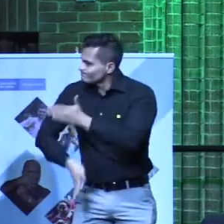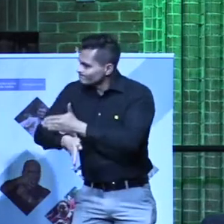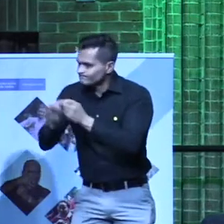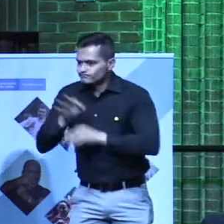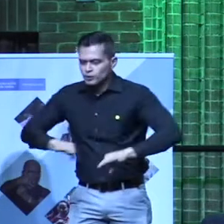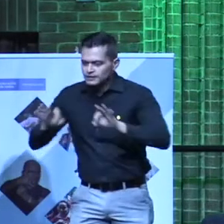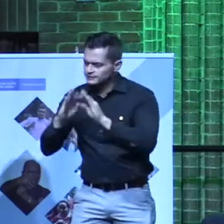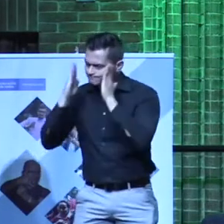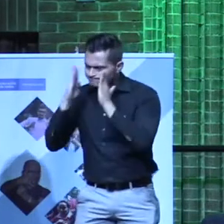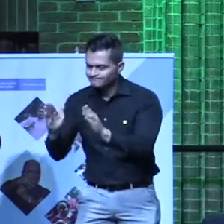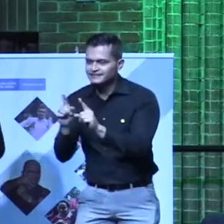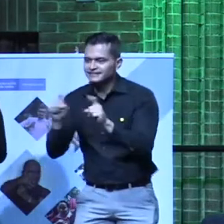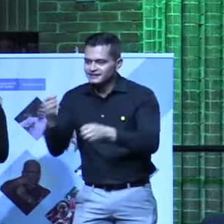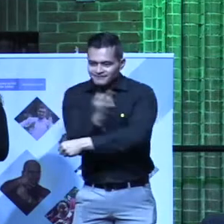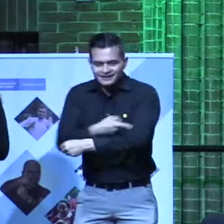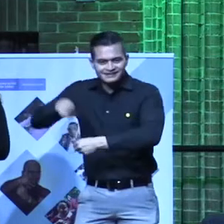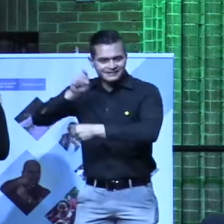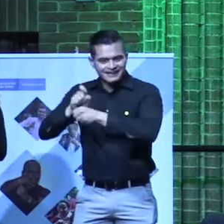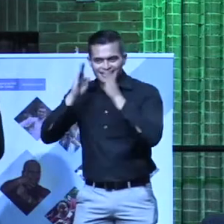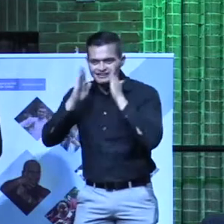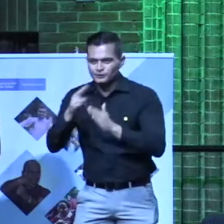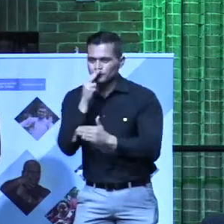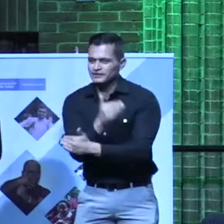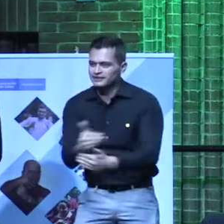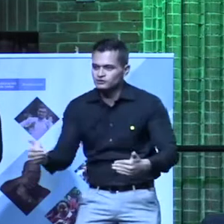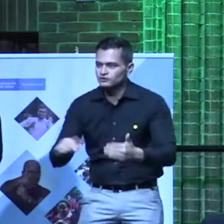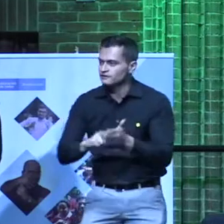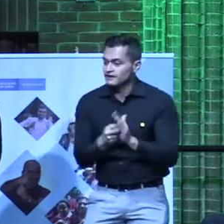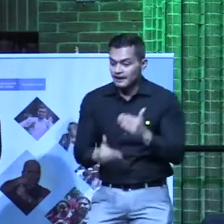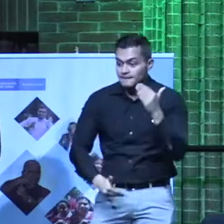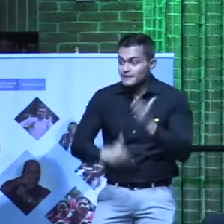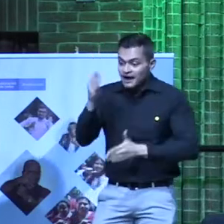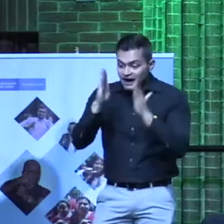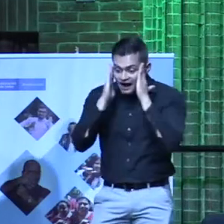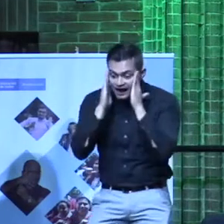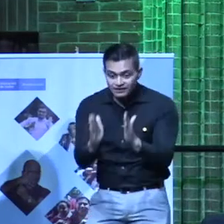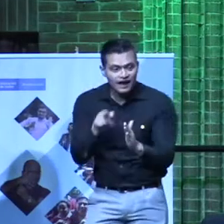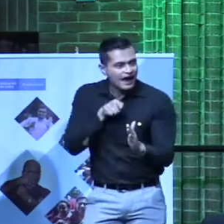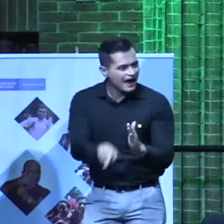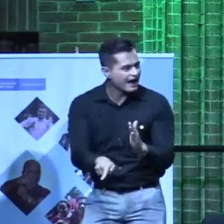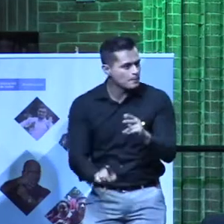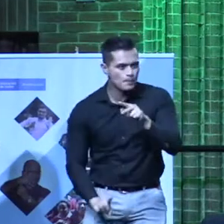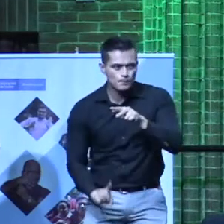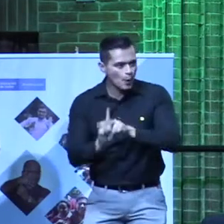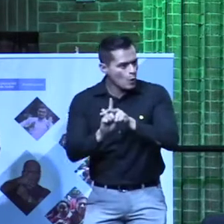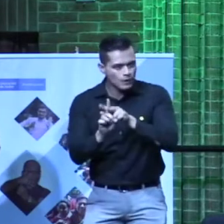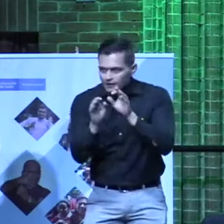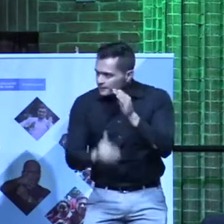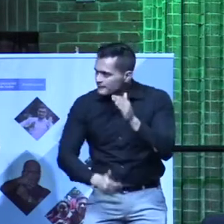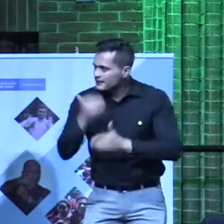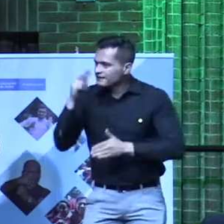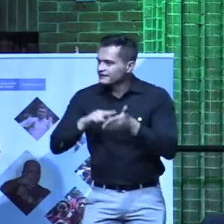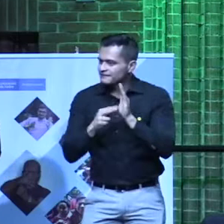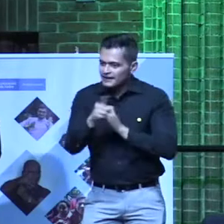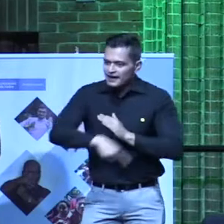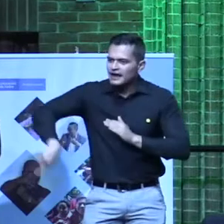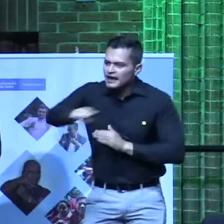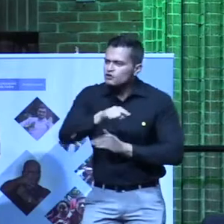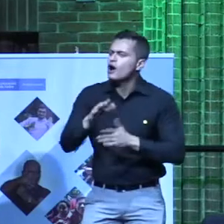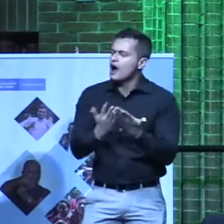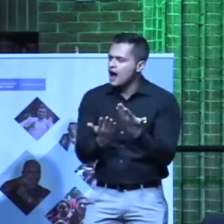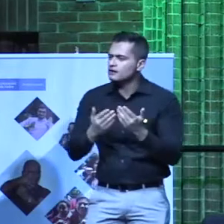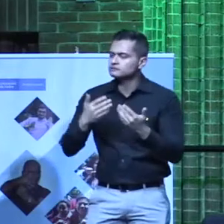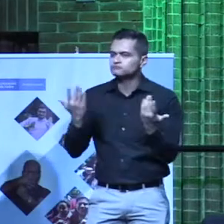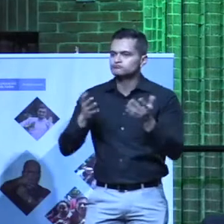de trayectorias completas. Debemos iniciar en primera infancia. Ahí tiene que ocurrir el primer acceso a la lengua. Ahí es